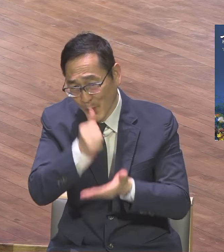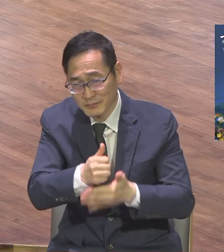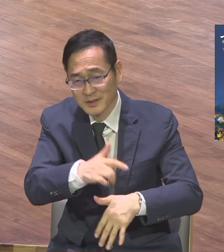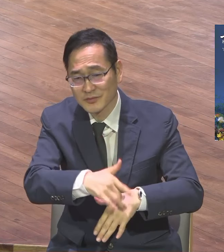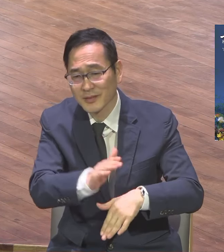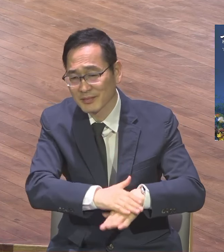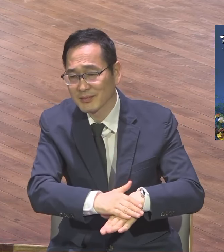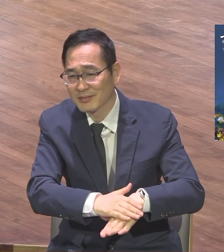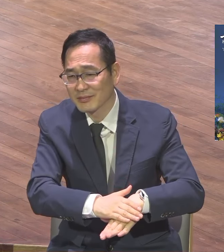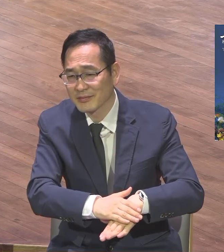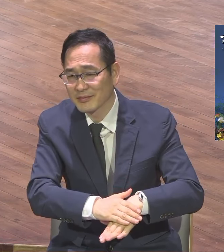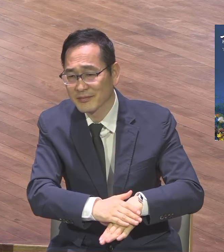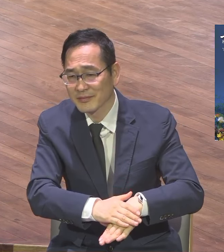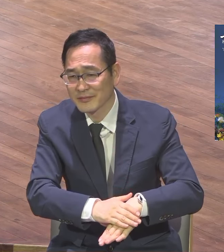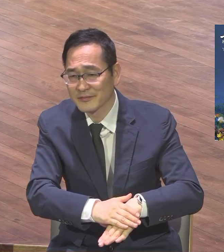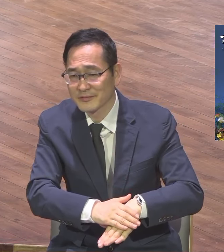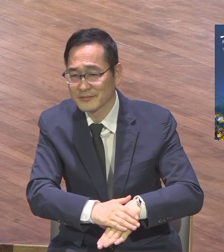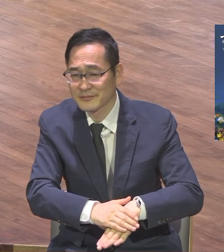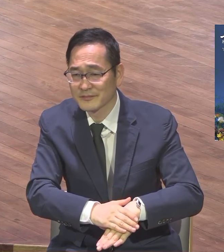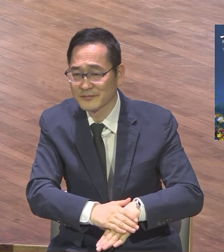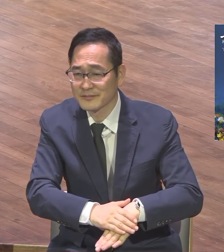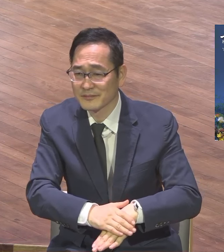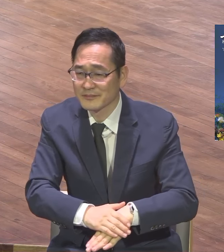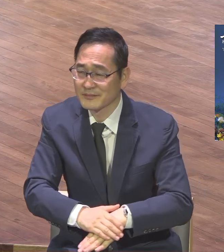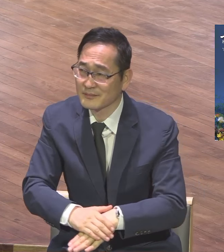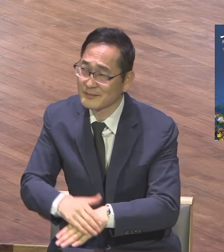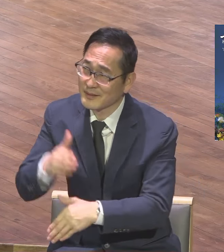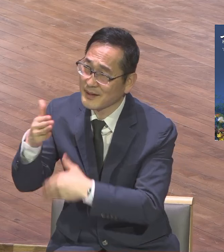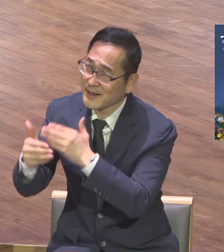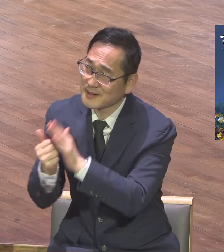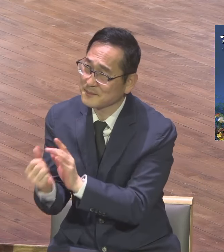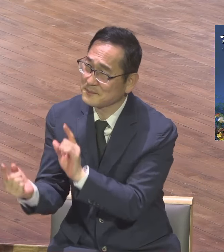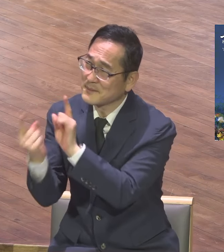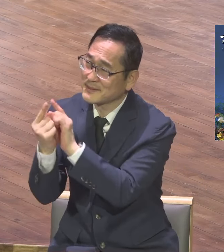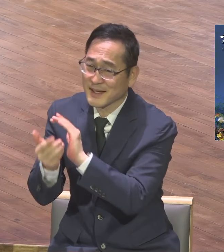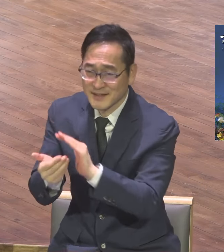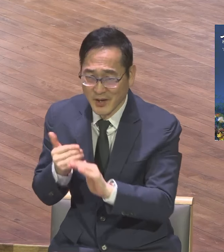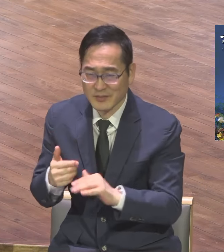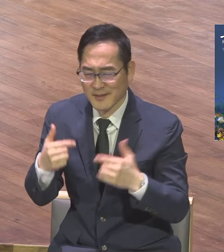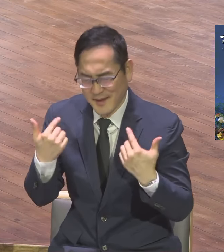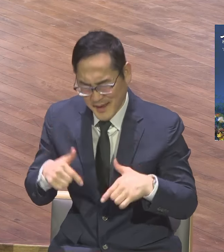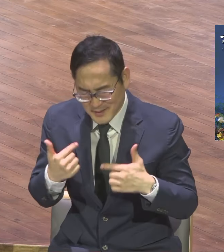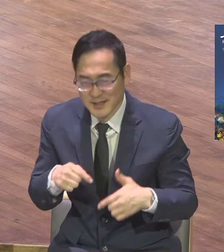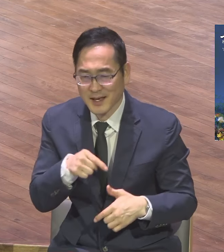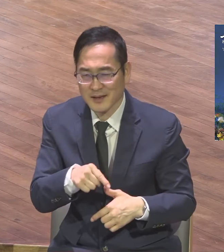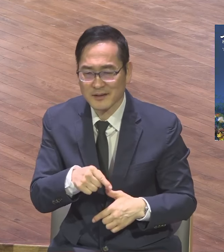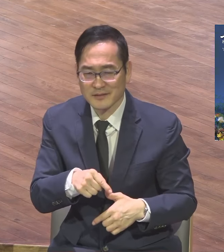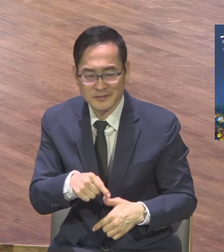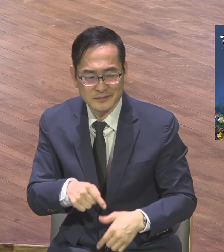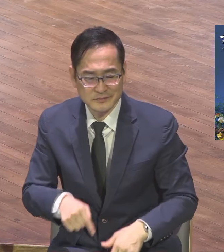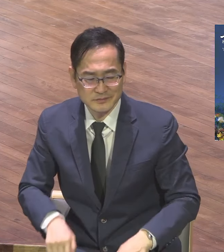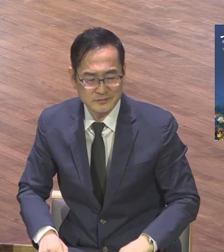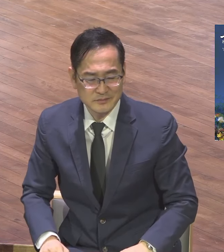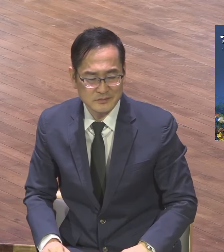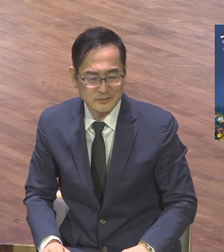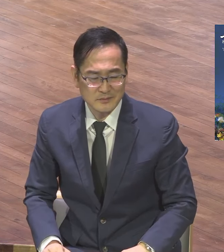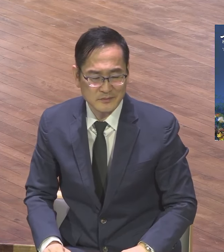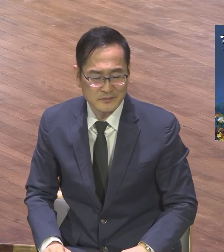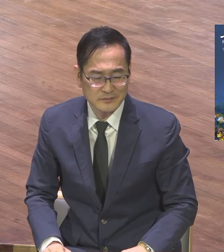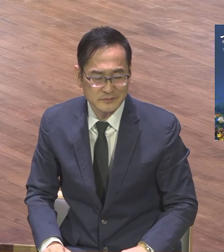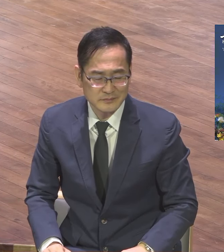그래서 주님 앞에 서는 그날까지 우리는 뭐요? 공사 중입니다. 공사 중.